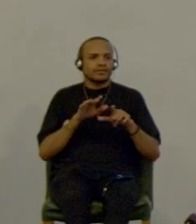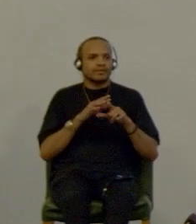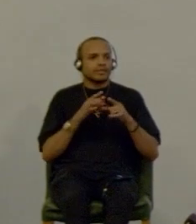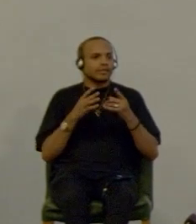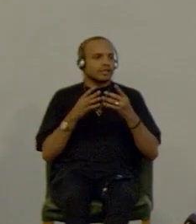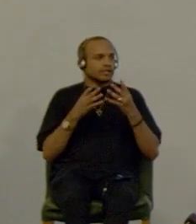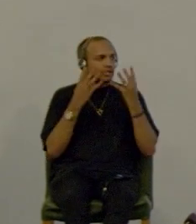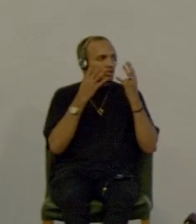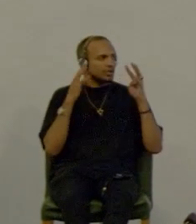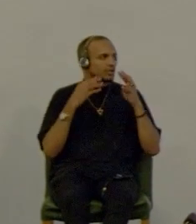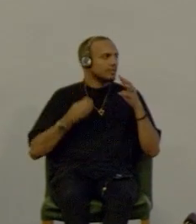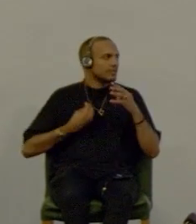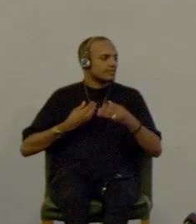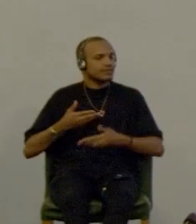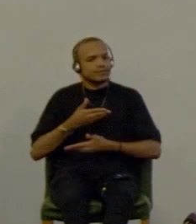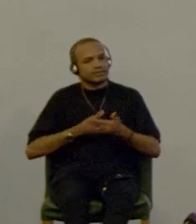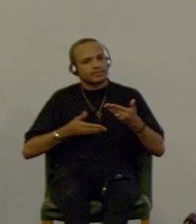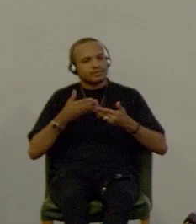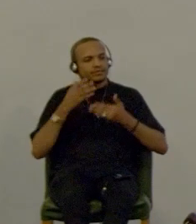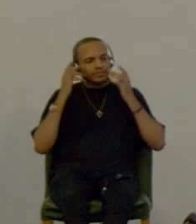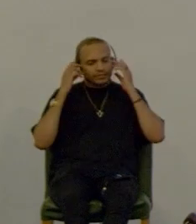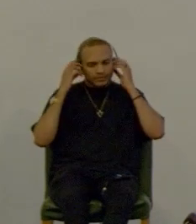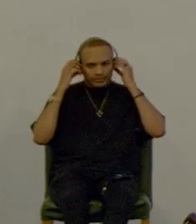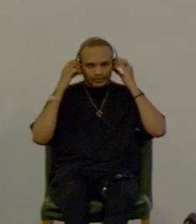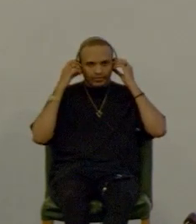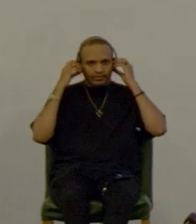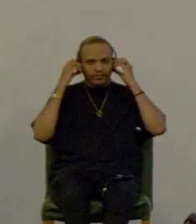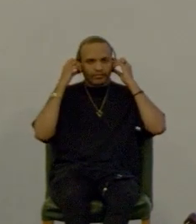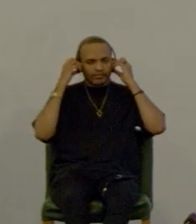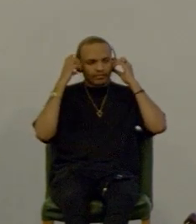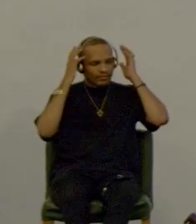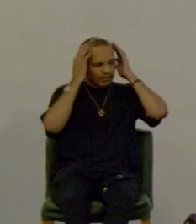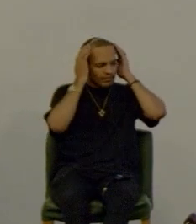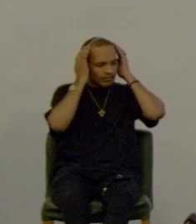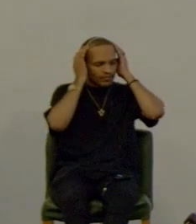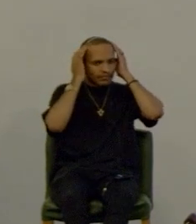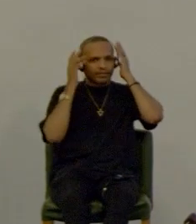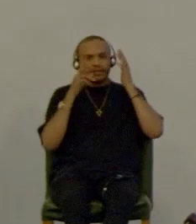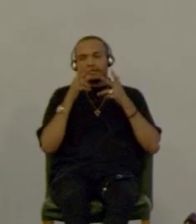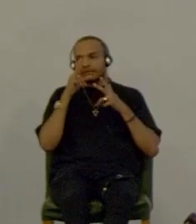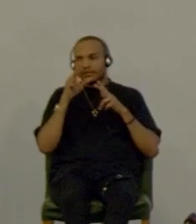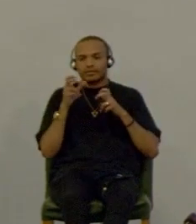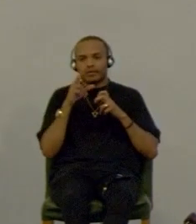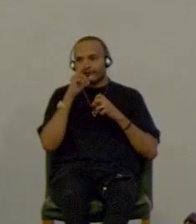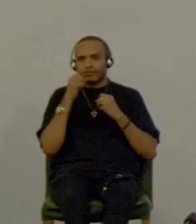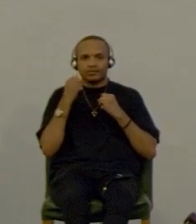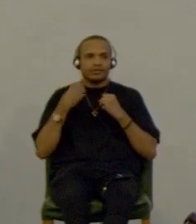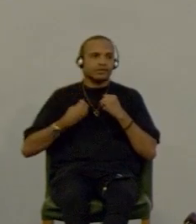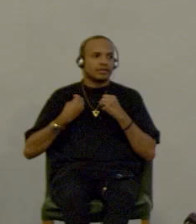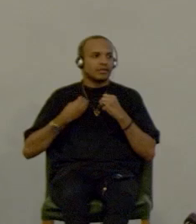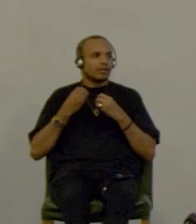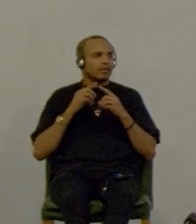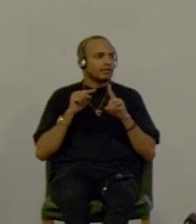indígenas há milênios presentes ali. A minha intuição é que veremos as potências desses modos de vida e grafias, primeiramente,